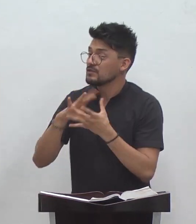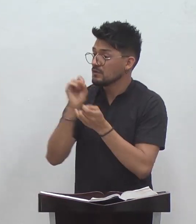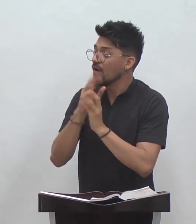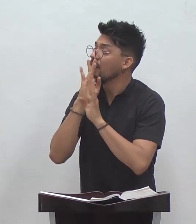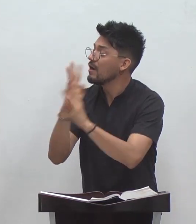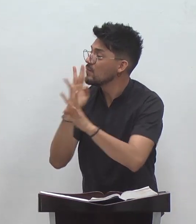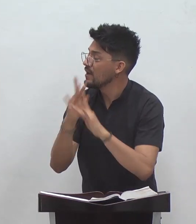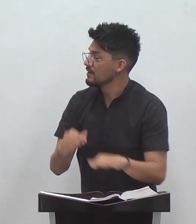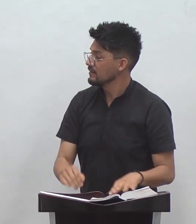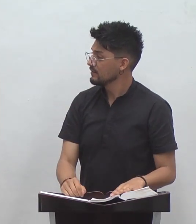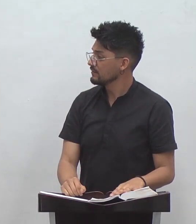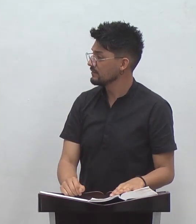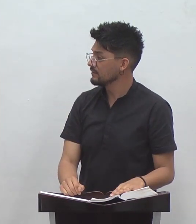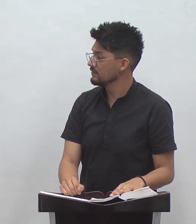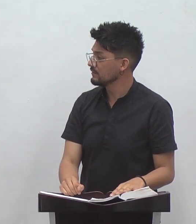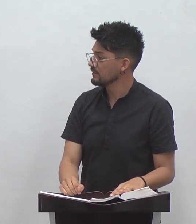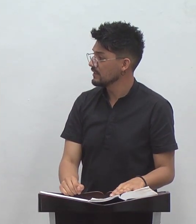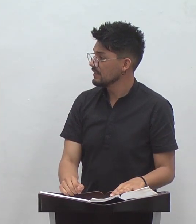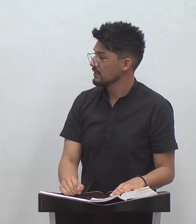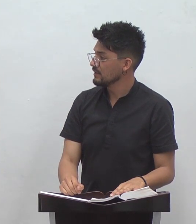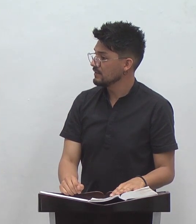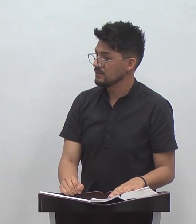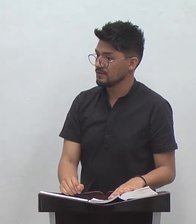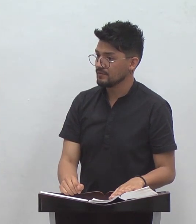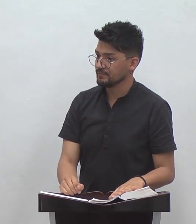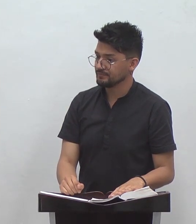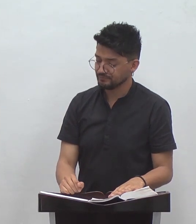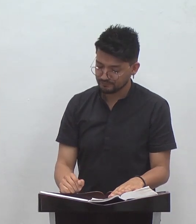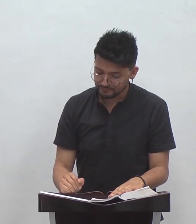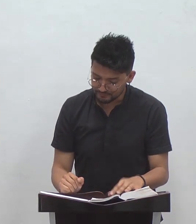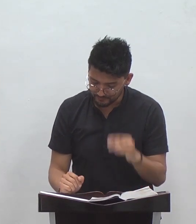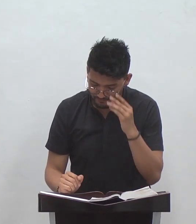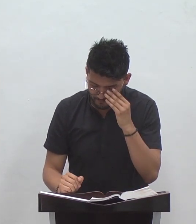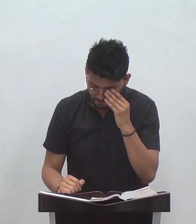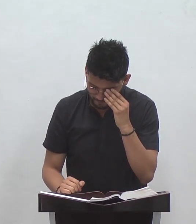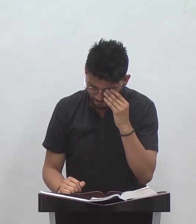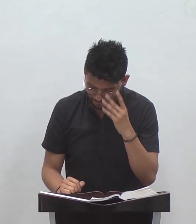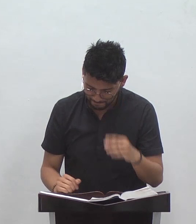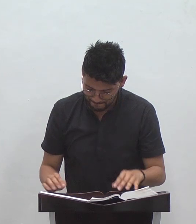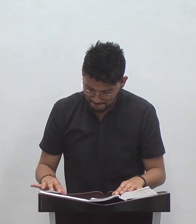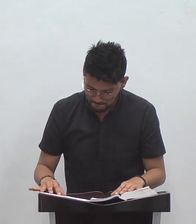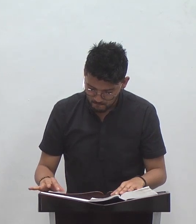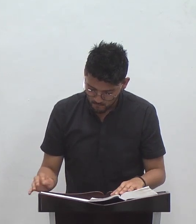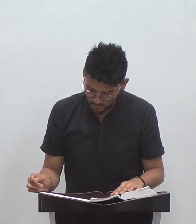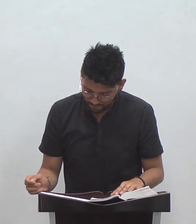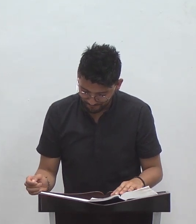como pastores, pero también nos da esa manifestación en lenguas.